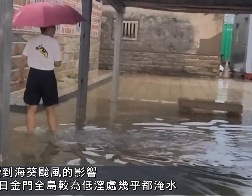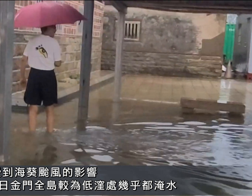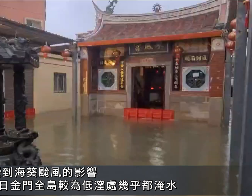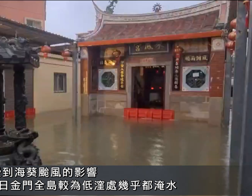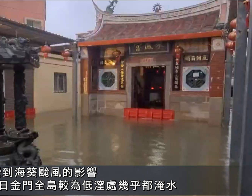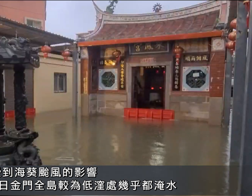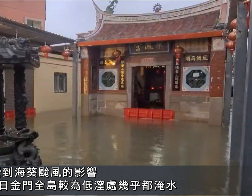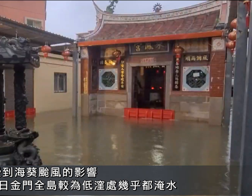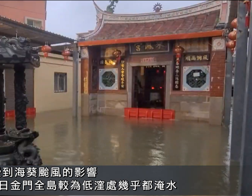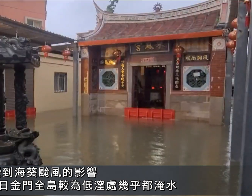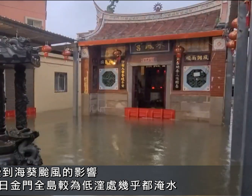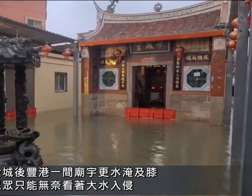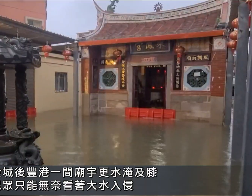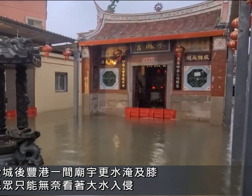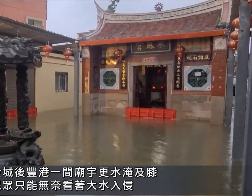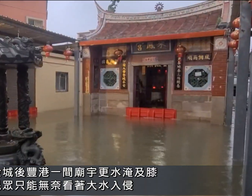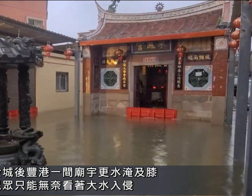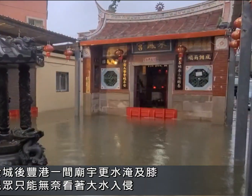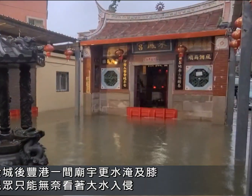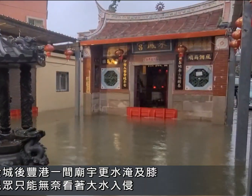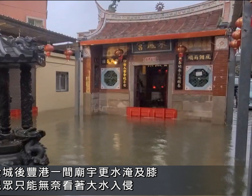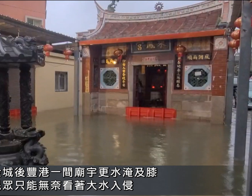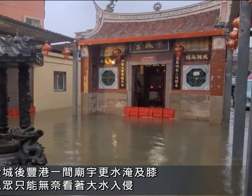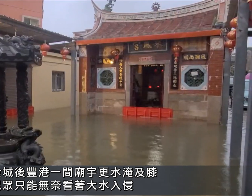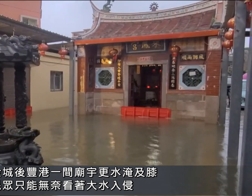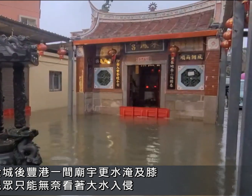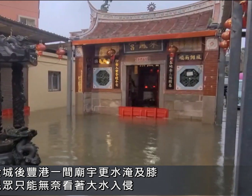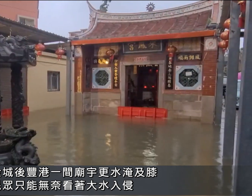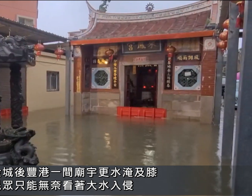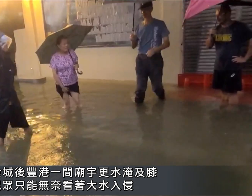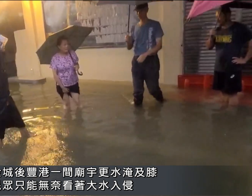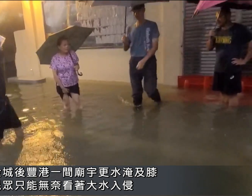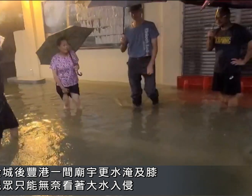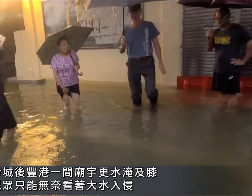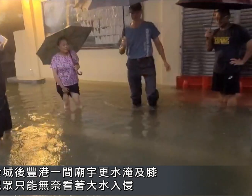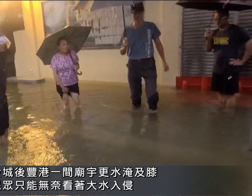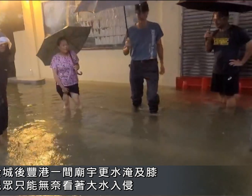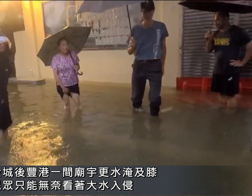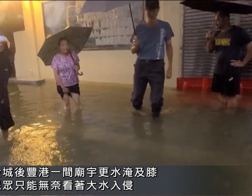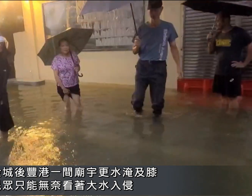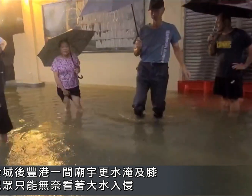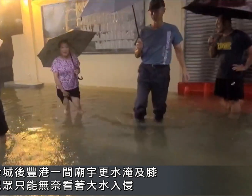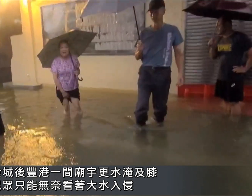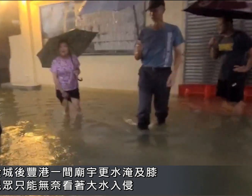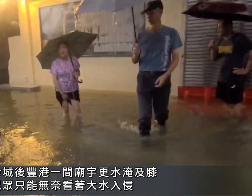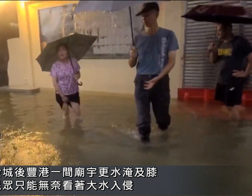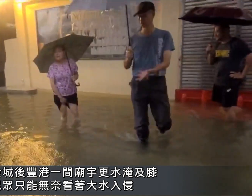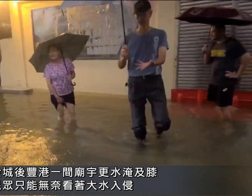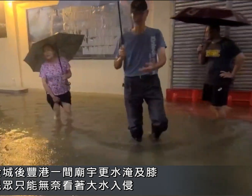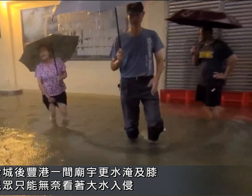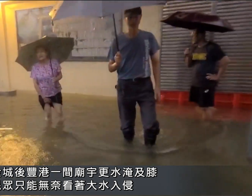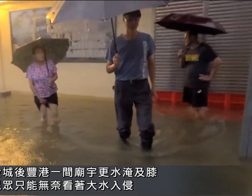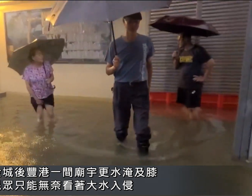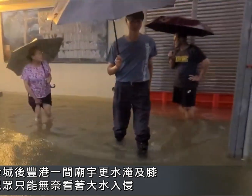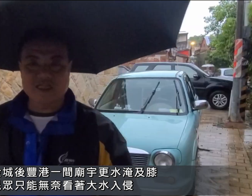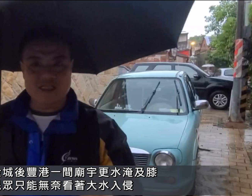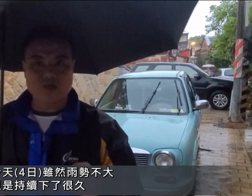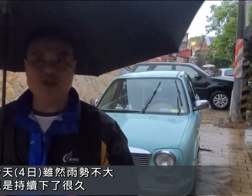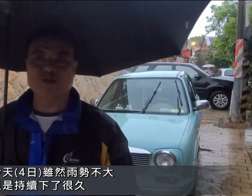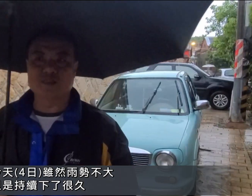乎都淹水，金城后丰港一间庙宇更是水淹及膝，民众只能够无奈看着大水入侵。 今天虽然雨势不